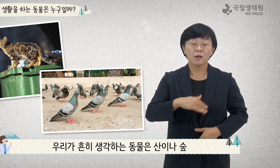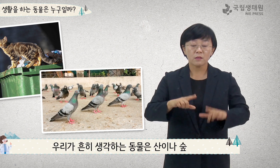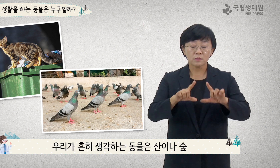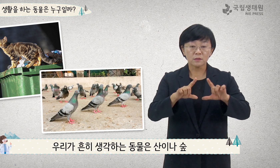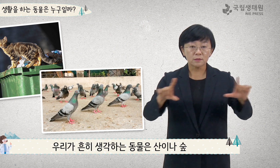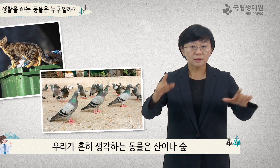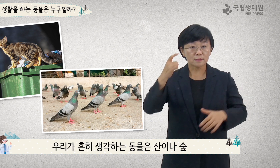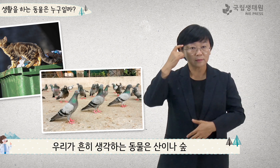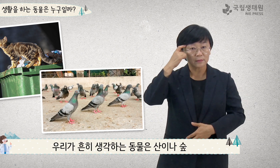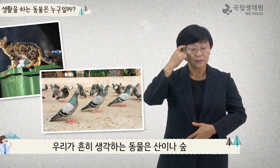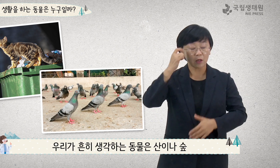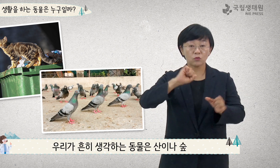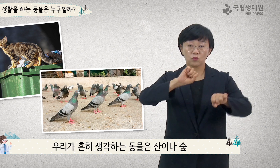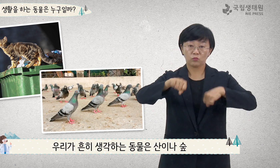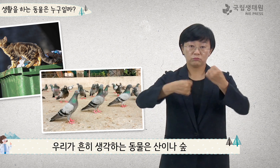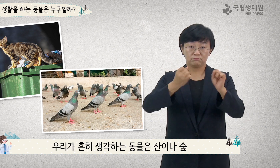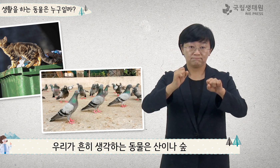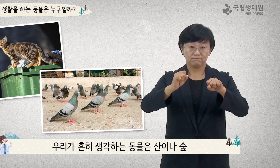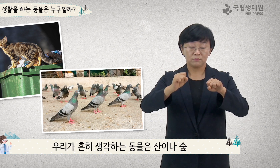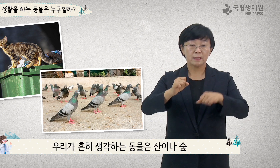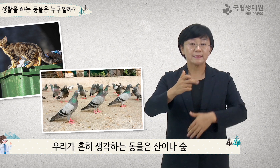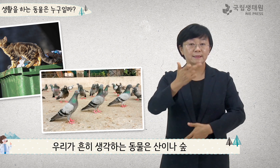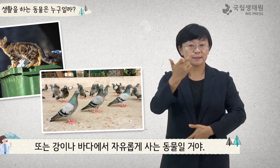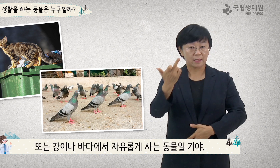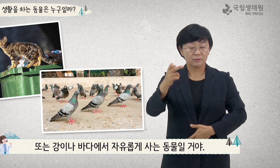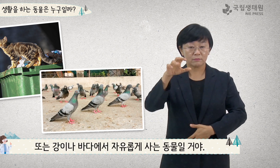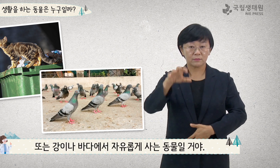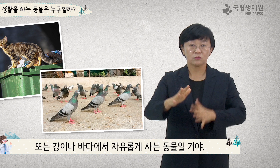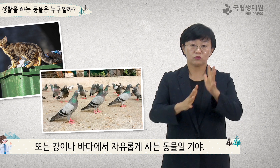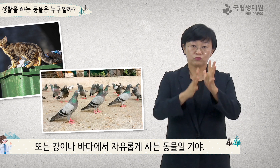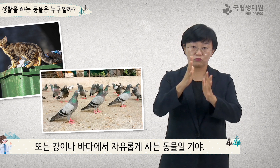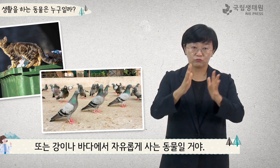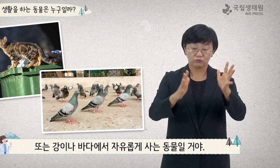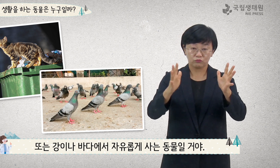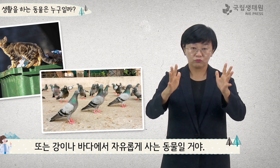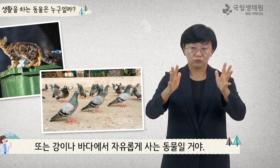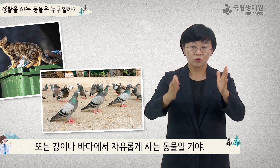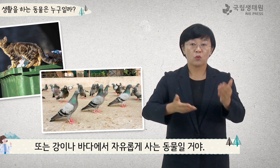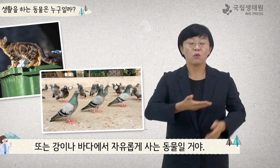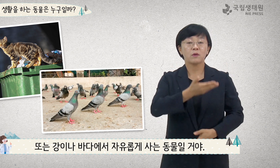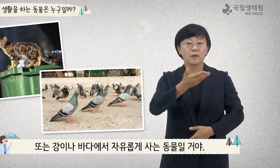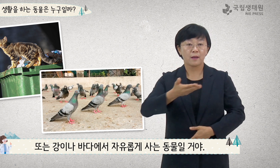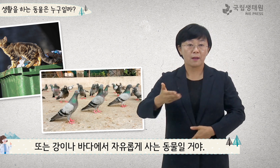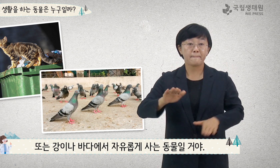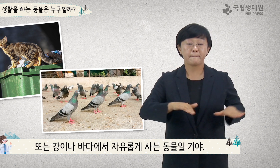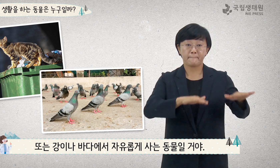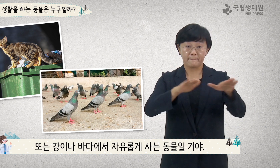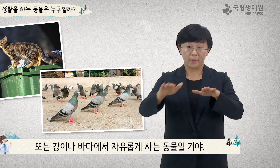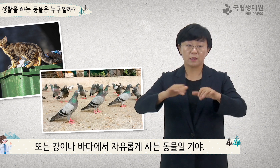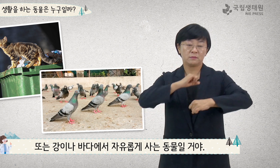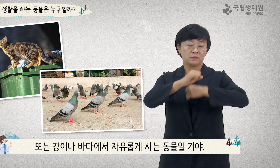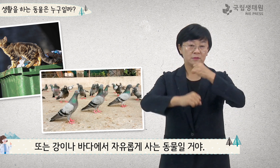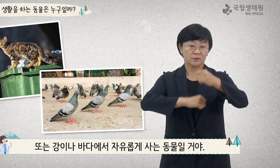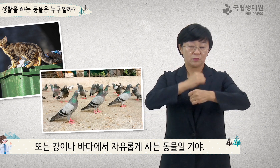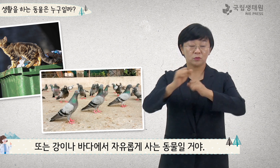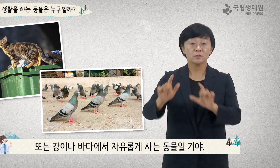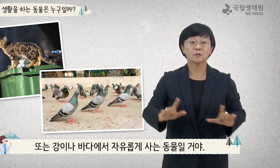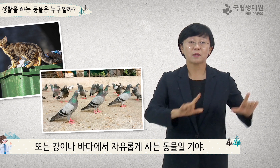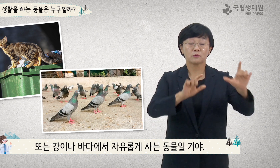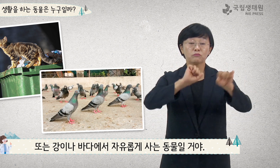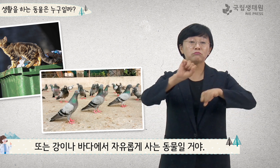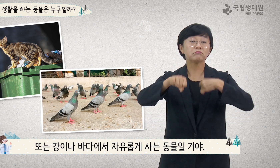우리가 흔히 생각하는 동물은 산이나 숲 또는 강이나 바다에서 자유롭게 사는 동물일